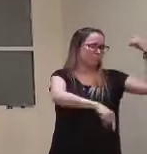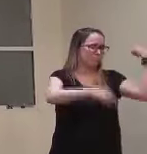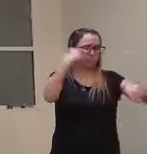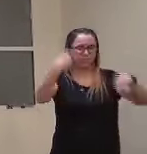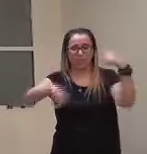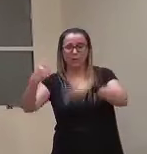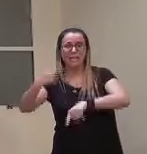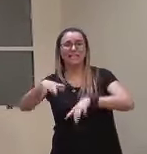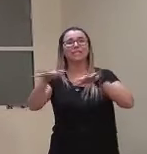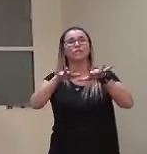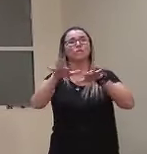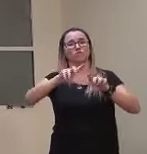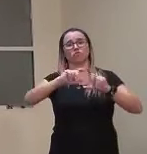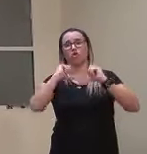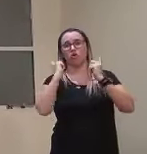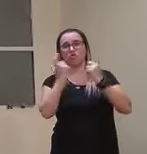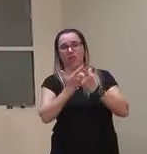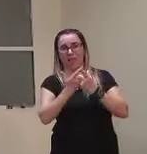sociales